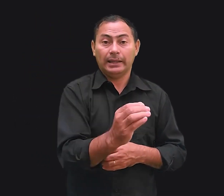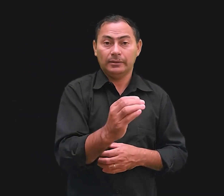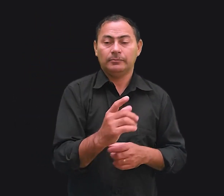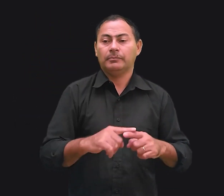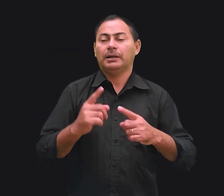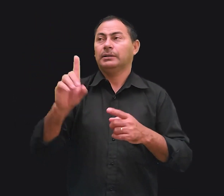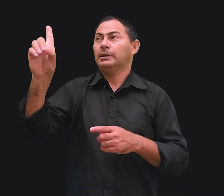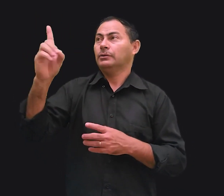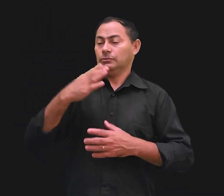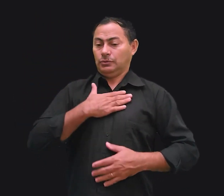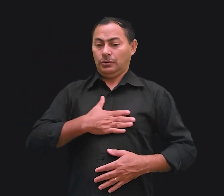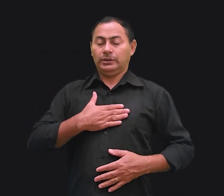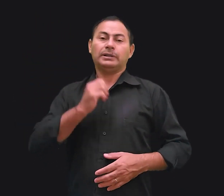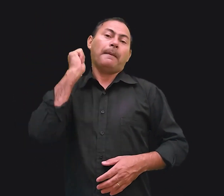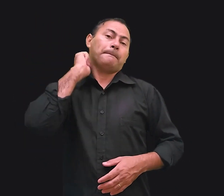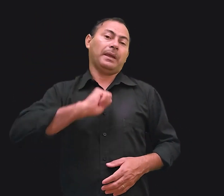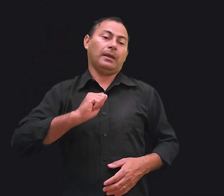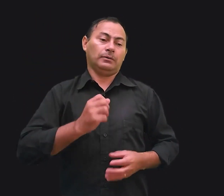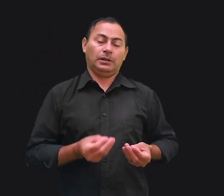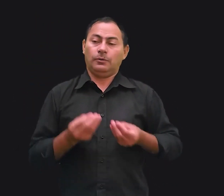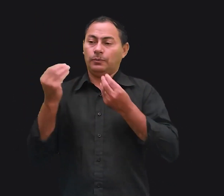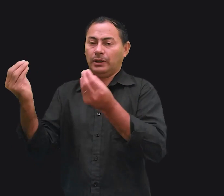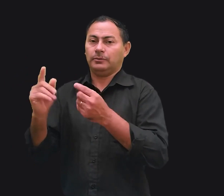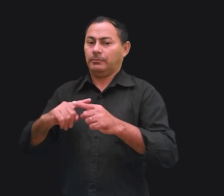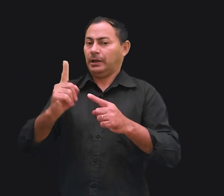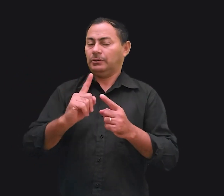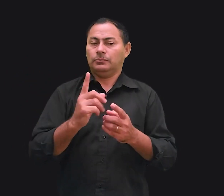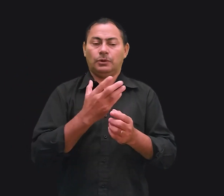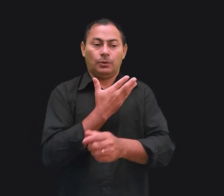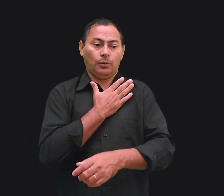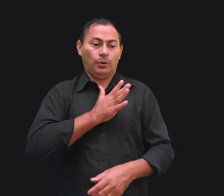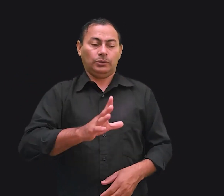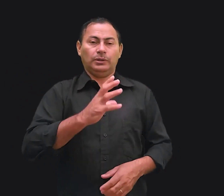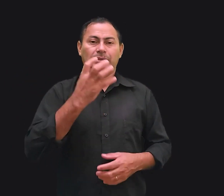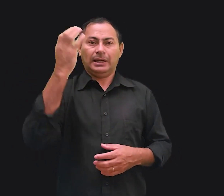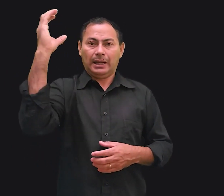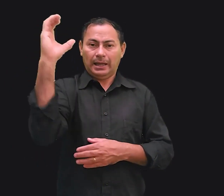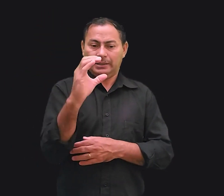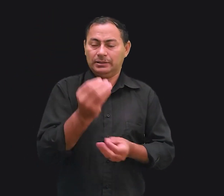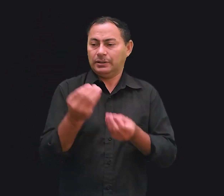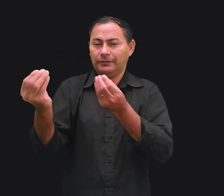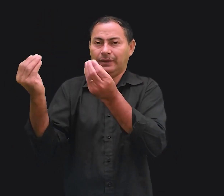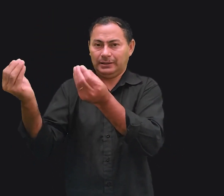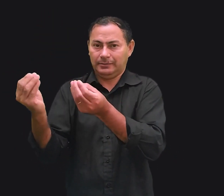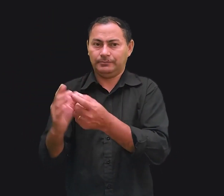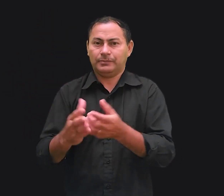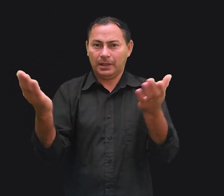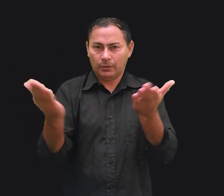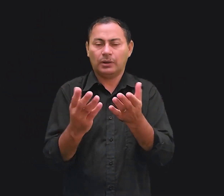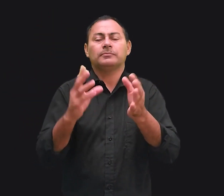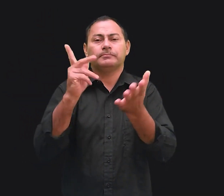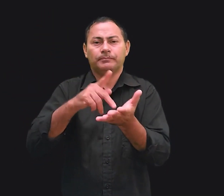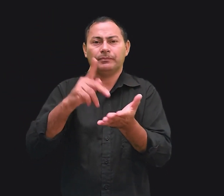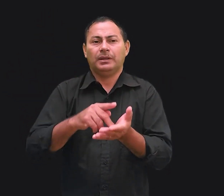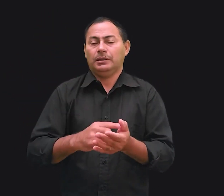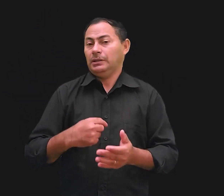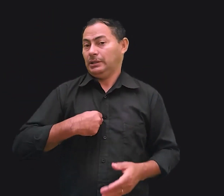Caim. Só que Deus se agradou de Abel e de sua oferta, mas não gostou de Caim e de sua oferta. Agora, francamente, eu